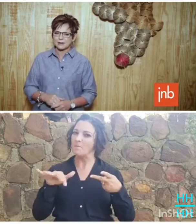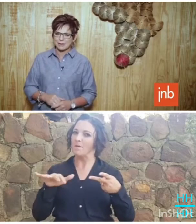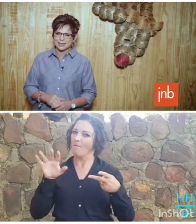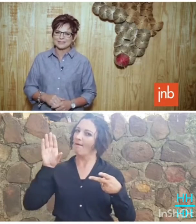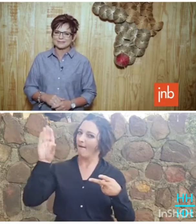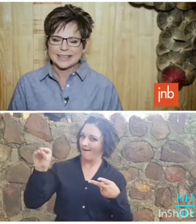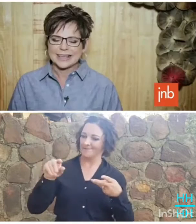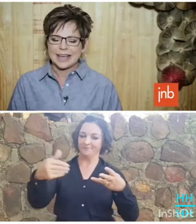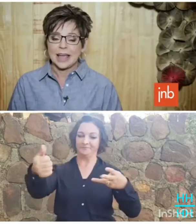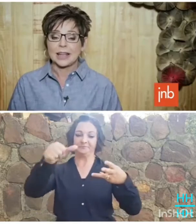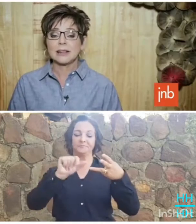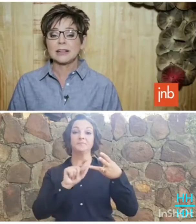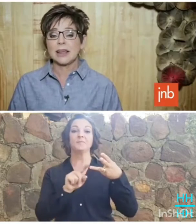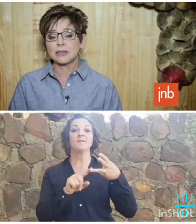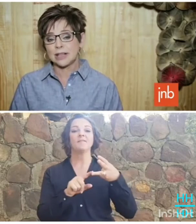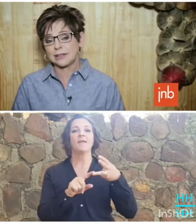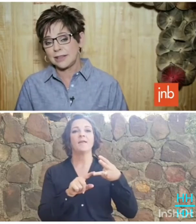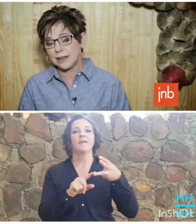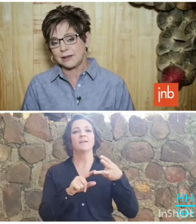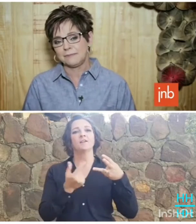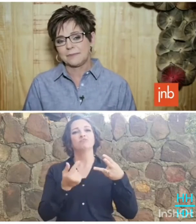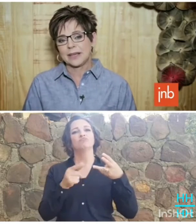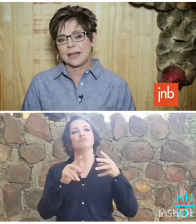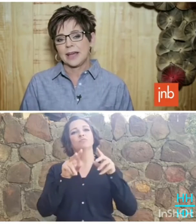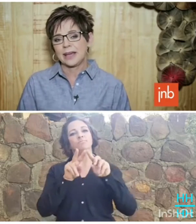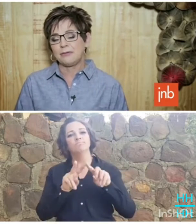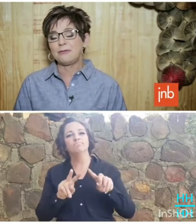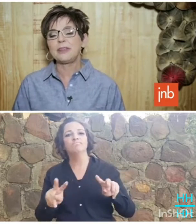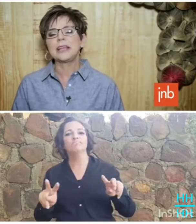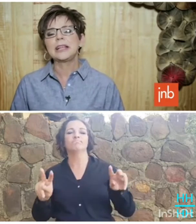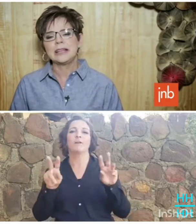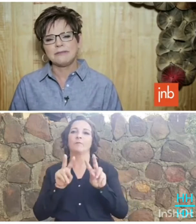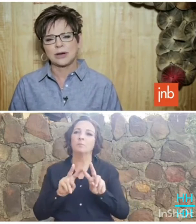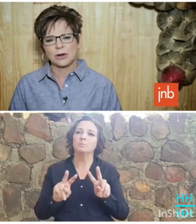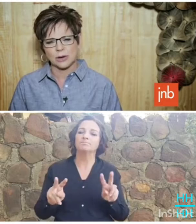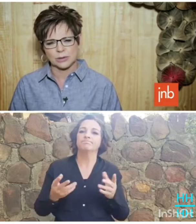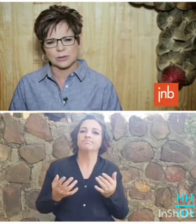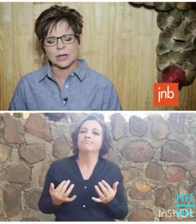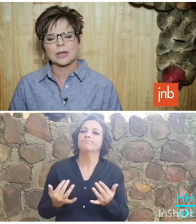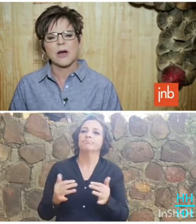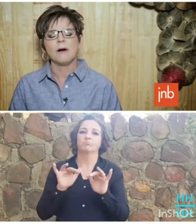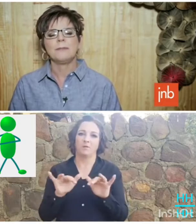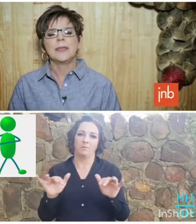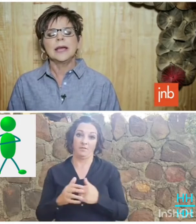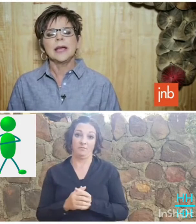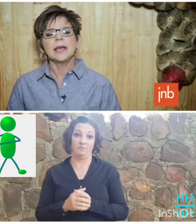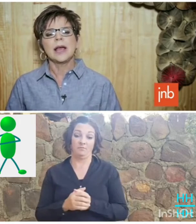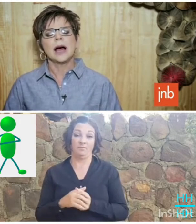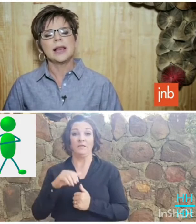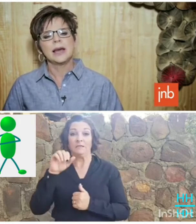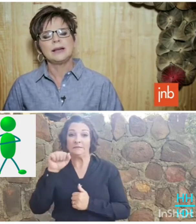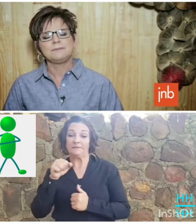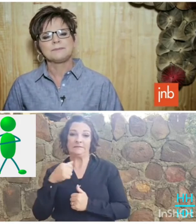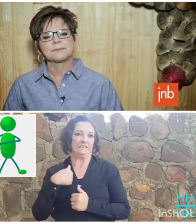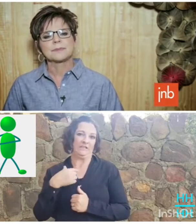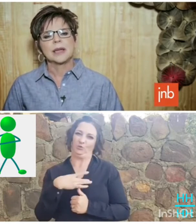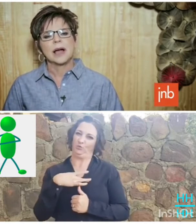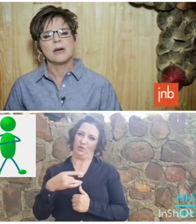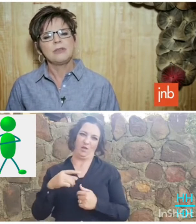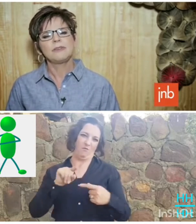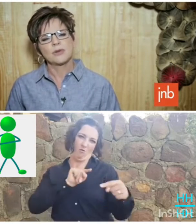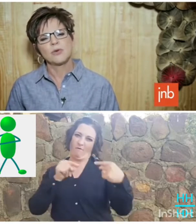krachtige roe. En dan krij ons natuurlijk vredeliewende groep. Ja, kyk hulle